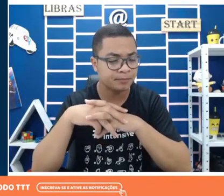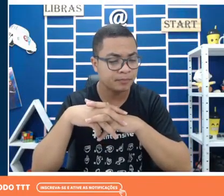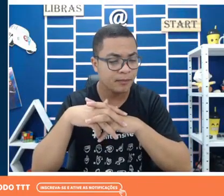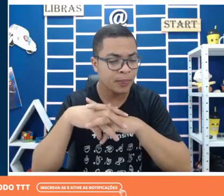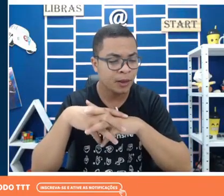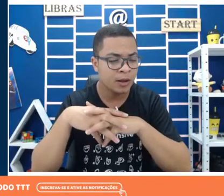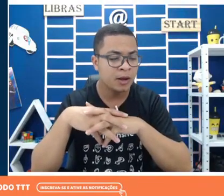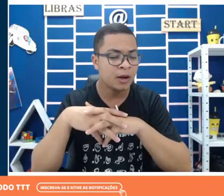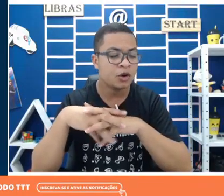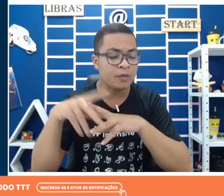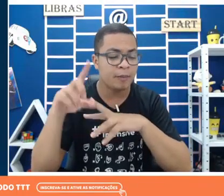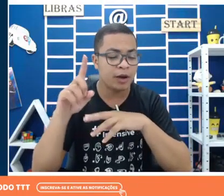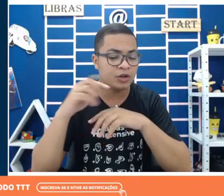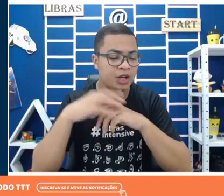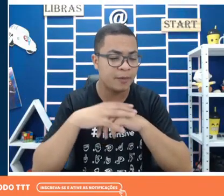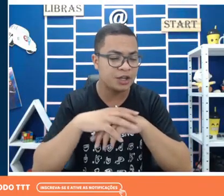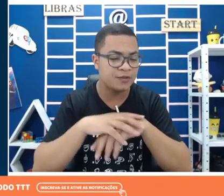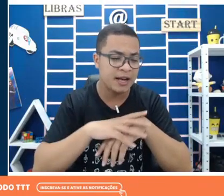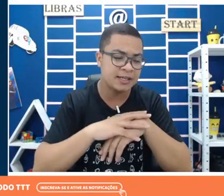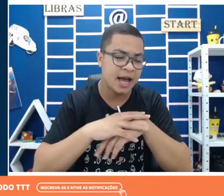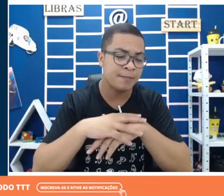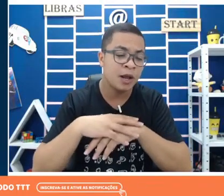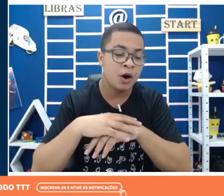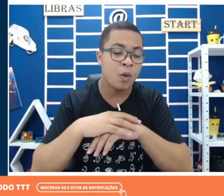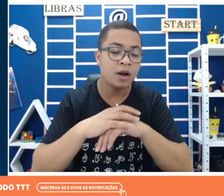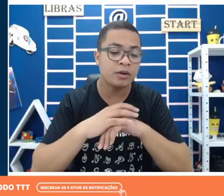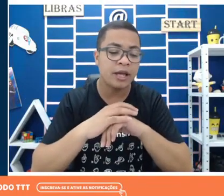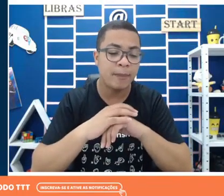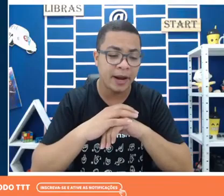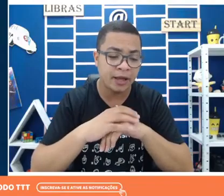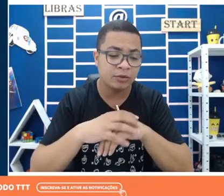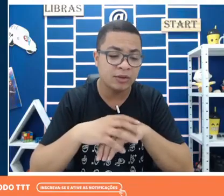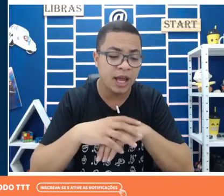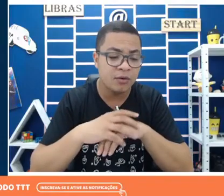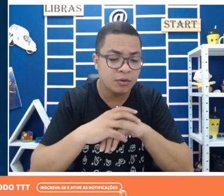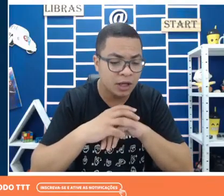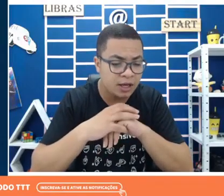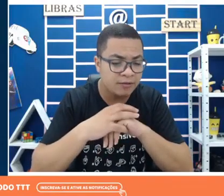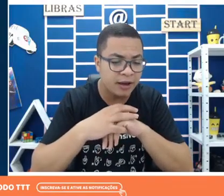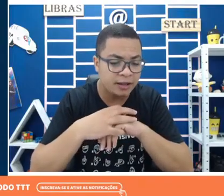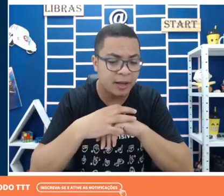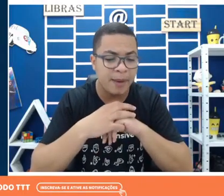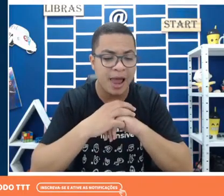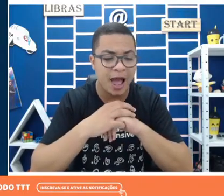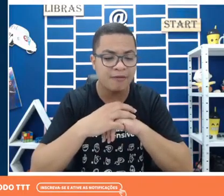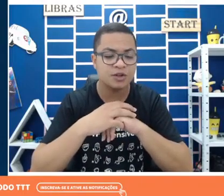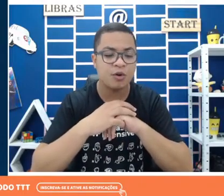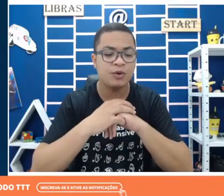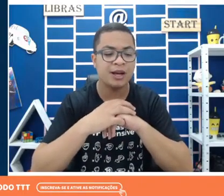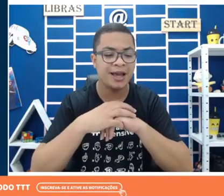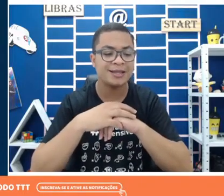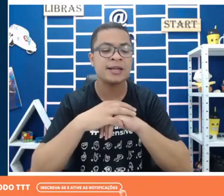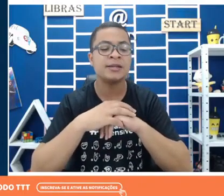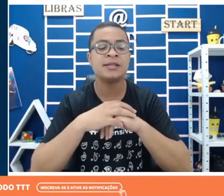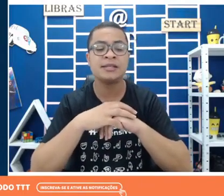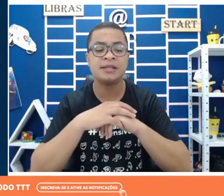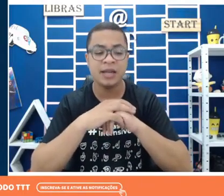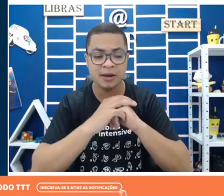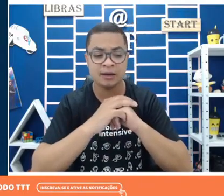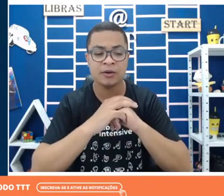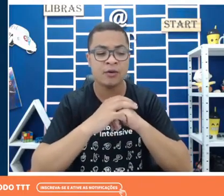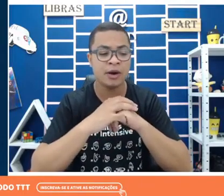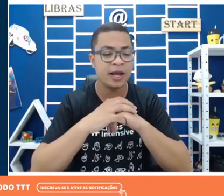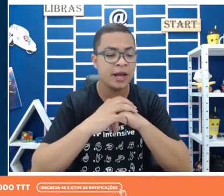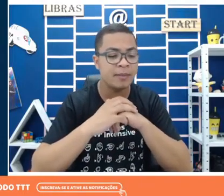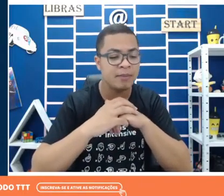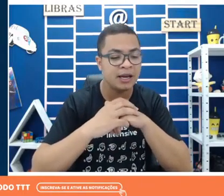ok? Última perguntinha pra gente finalizar. Quando interpreto, tenho que inverter palavras como em inglês?